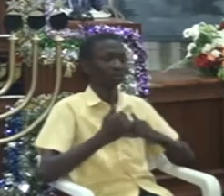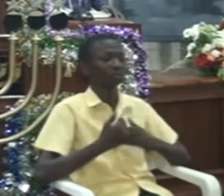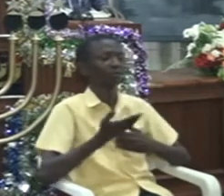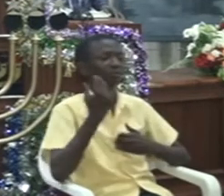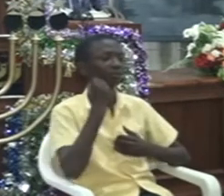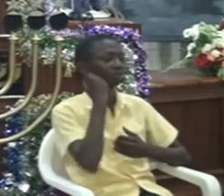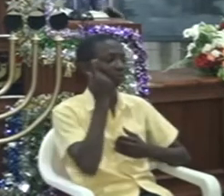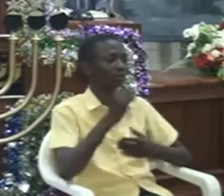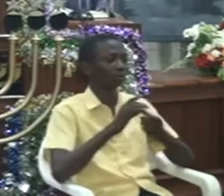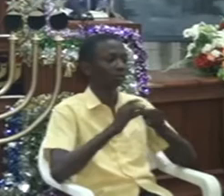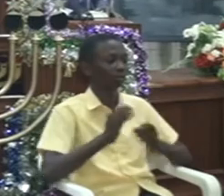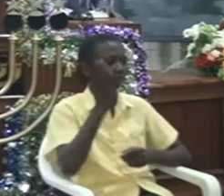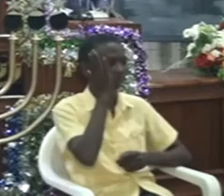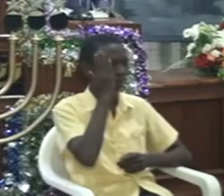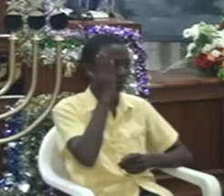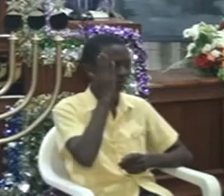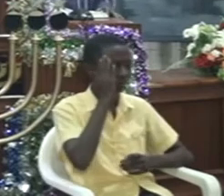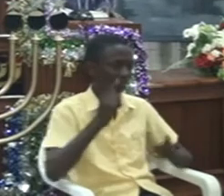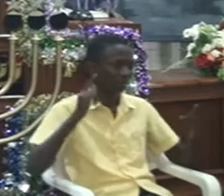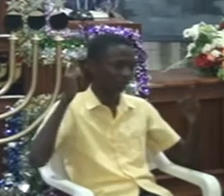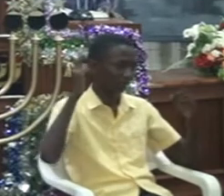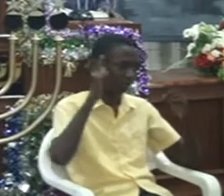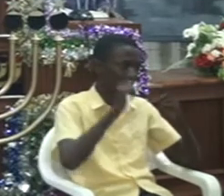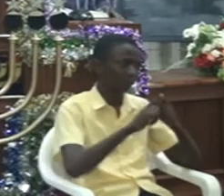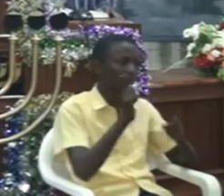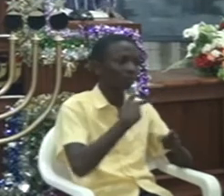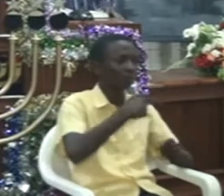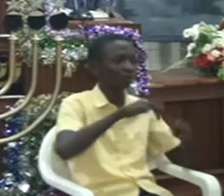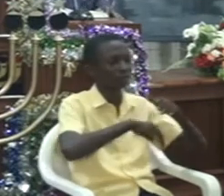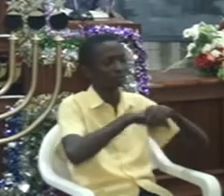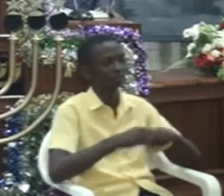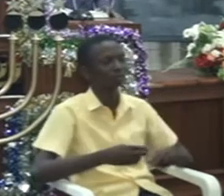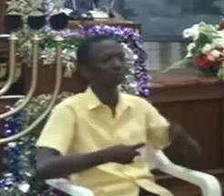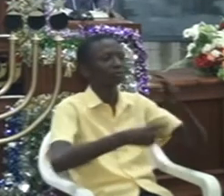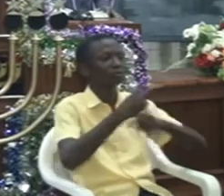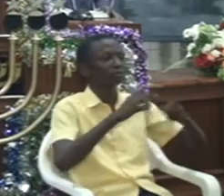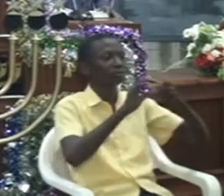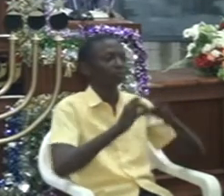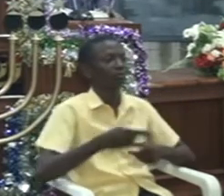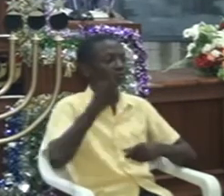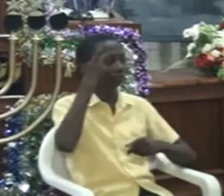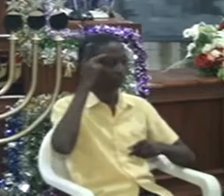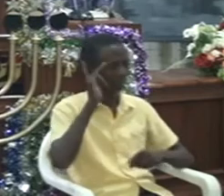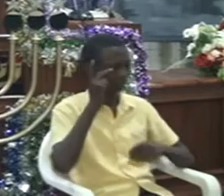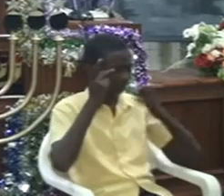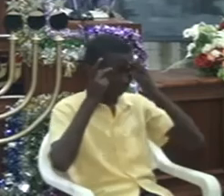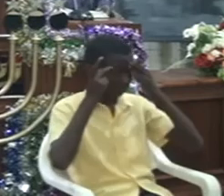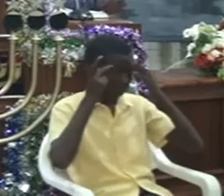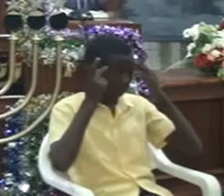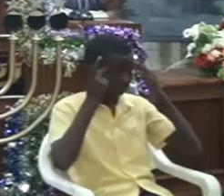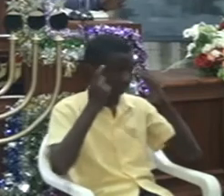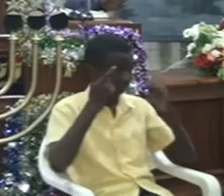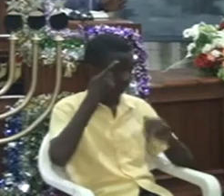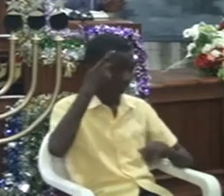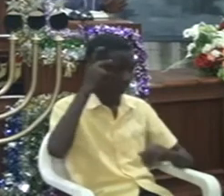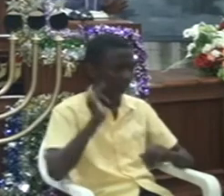la destination. Lakini kama alisikia na anajua kwenye kwa naenda. Venant de Kinshasa, il vient à Goma, de Goma par route Bukavu.